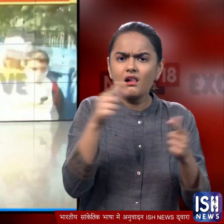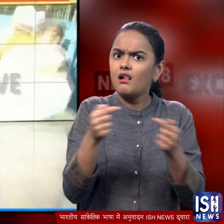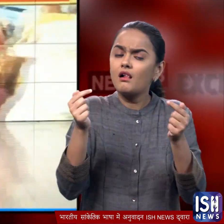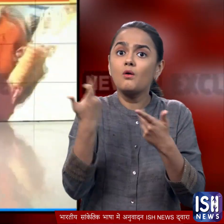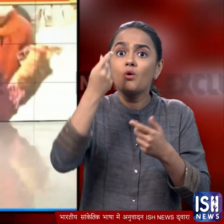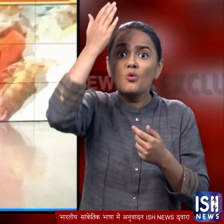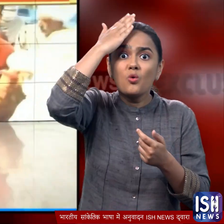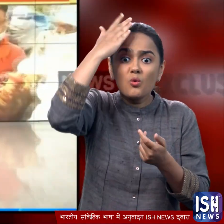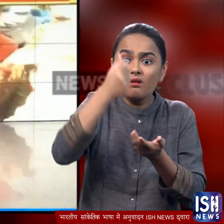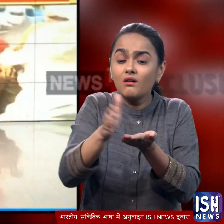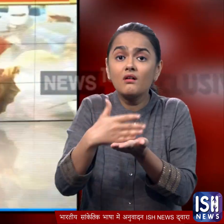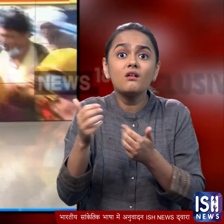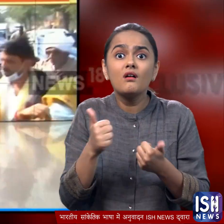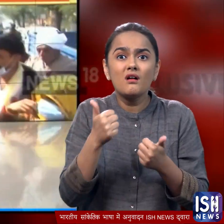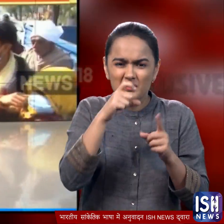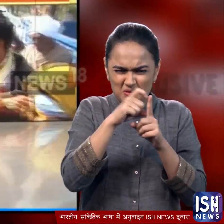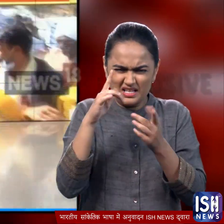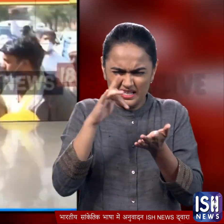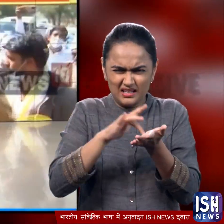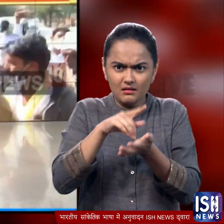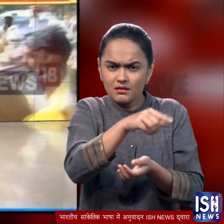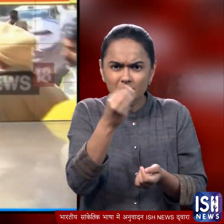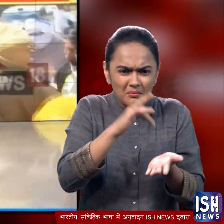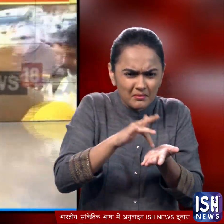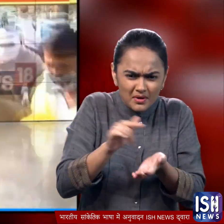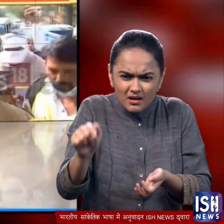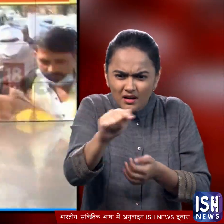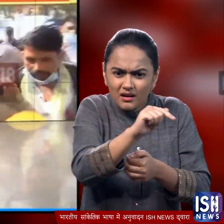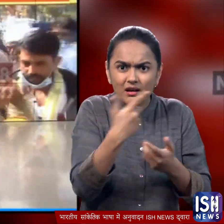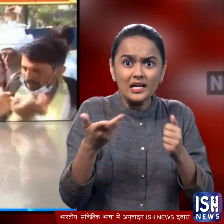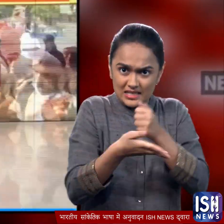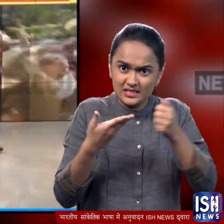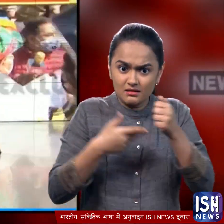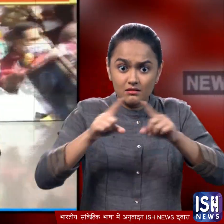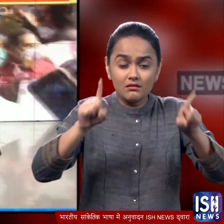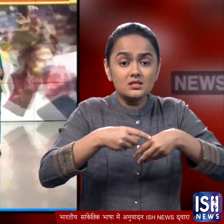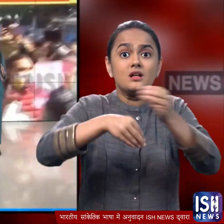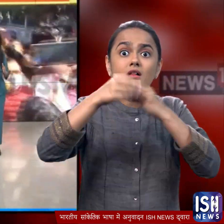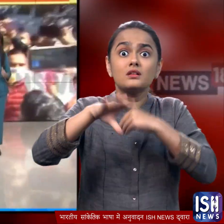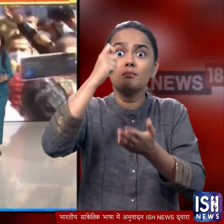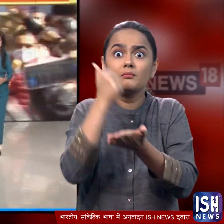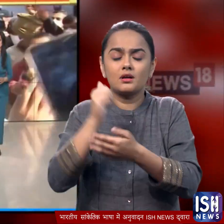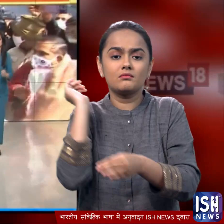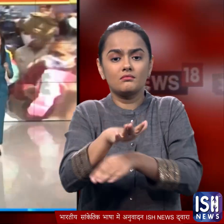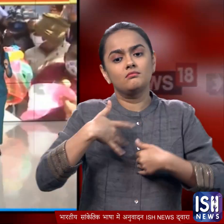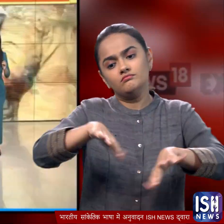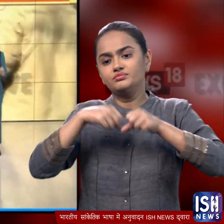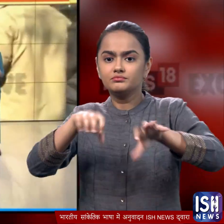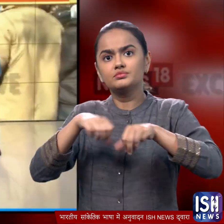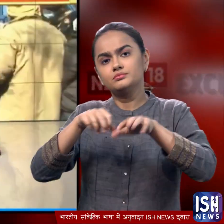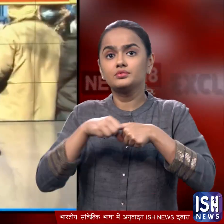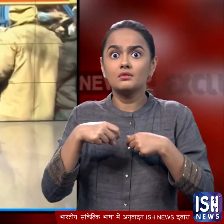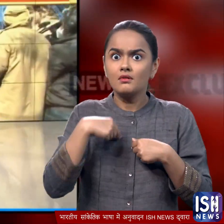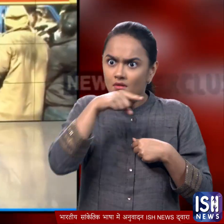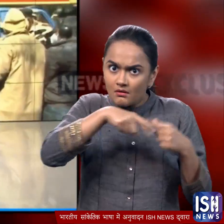कर्ज ना चुकाने पर दौसा और अलवर समेत कुछ जिलों के किसानों की जमीन को नीलाम करने के लिए बैंकों ने नोटिस भेजे थे, जिसके बाद